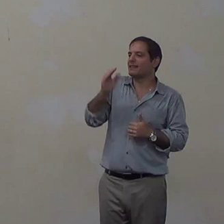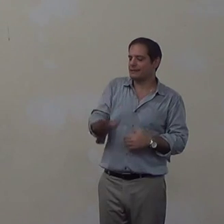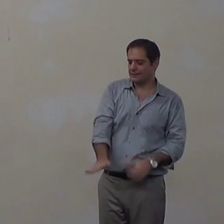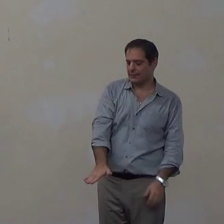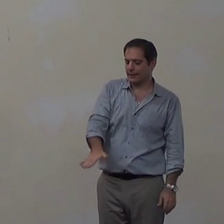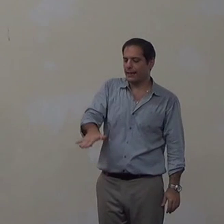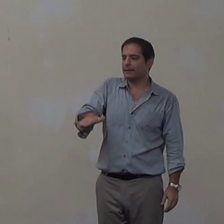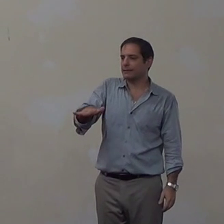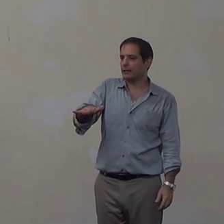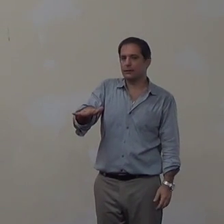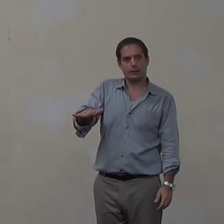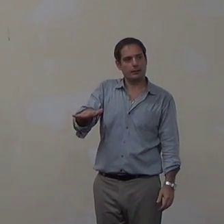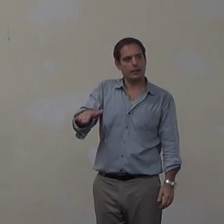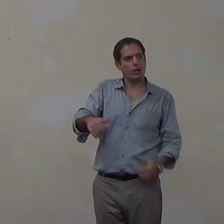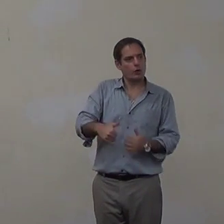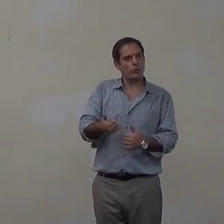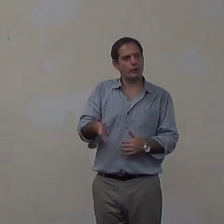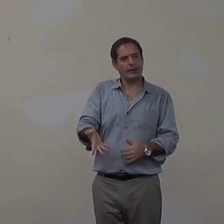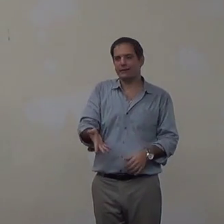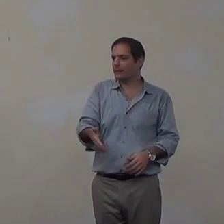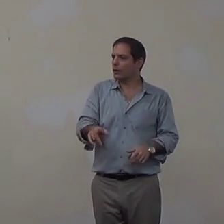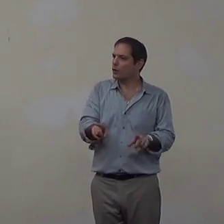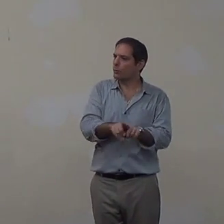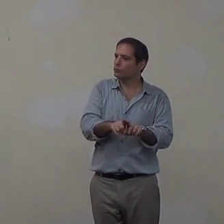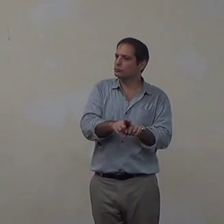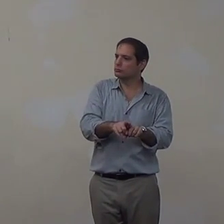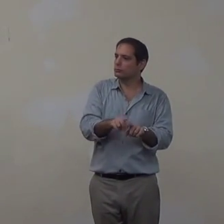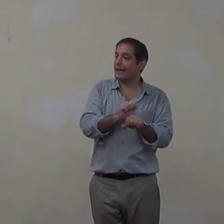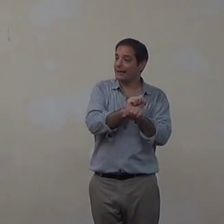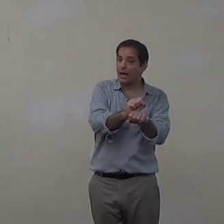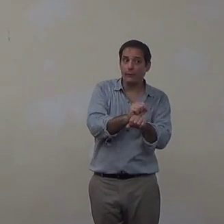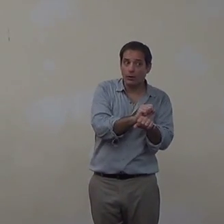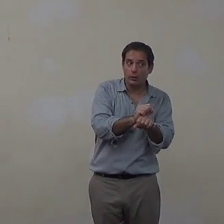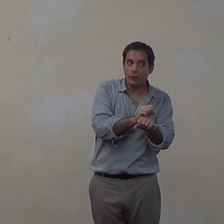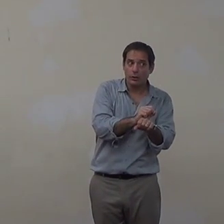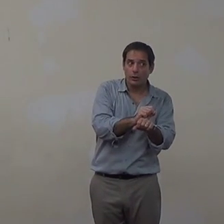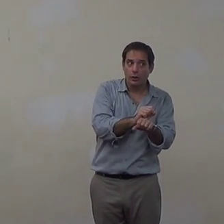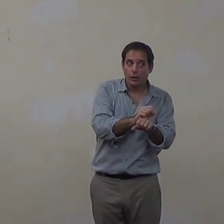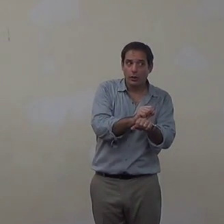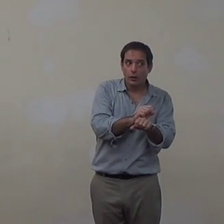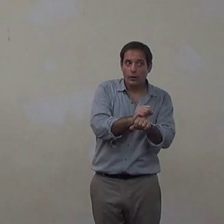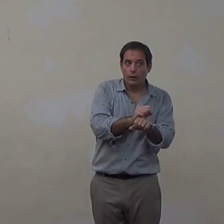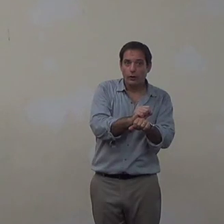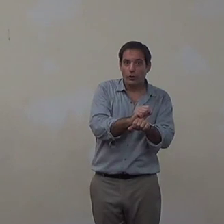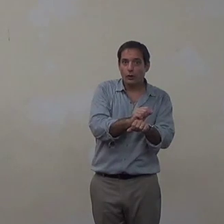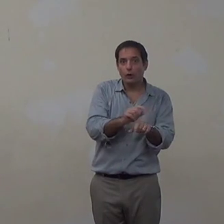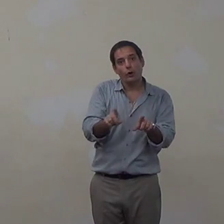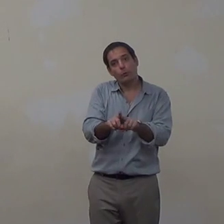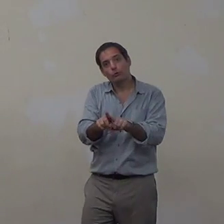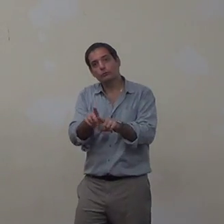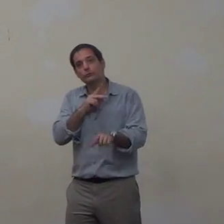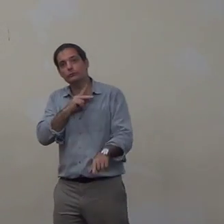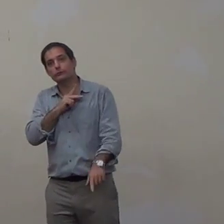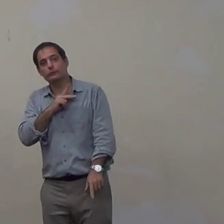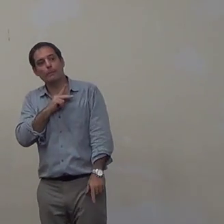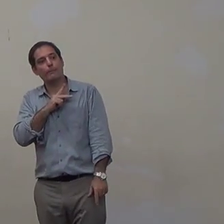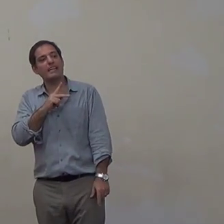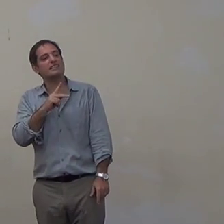¿Cómo Moisés crece? ¿Cómo él crece? ¿Como un esclavo? ¿O como